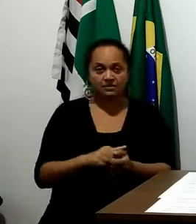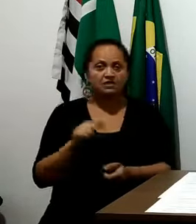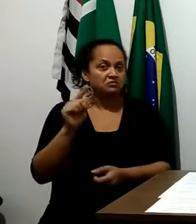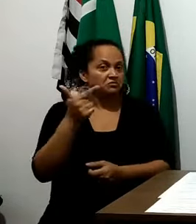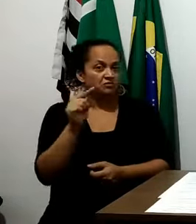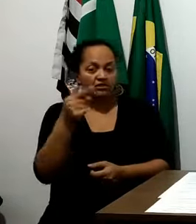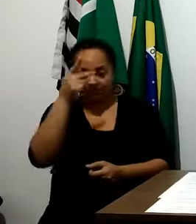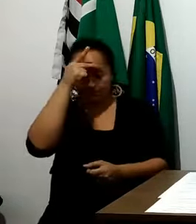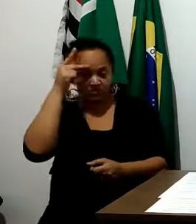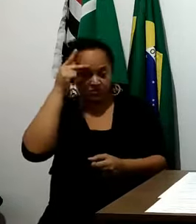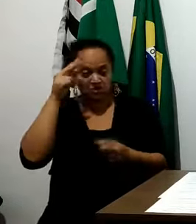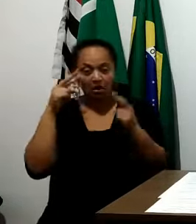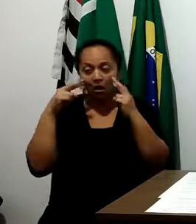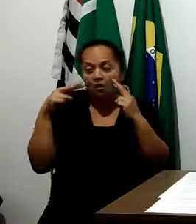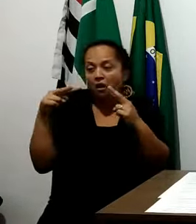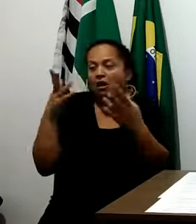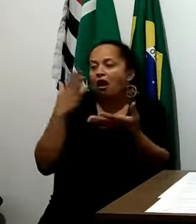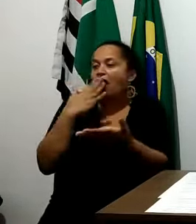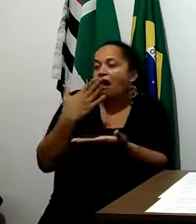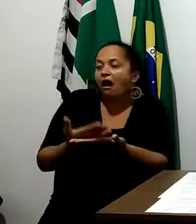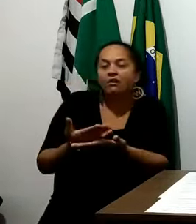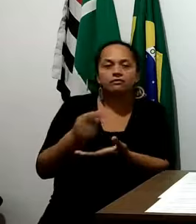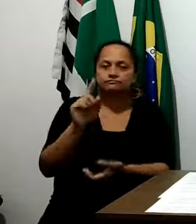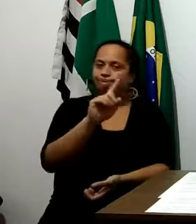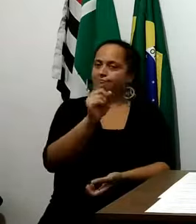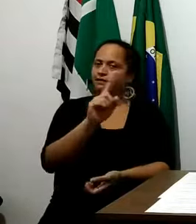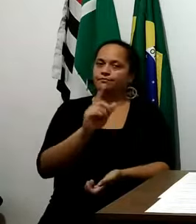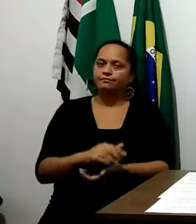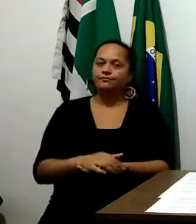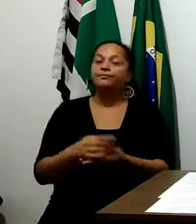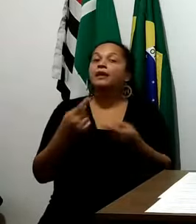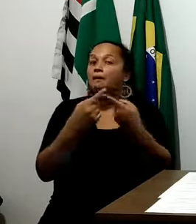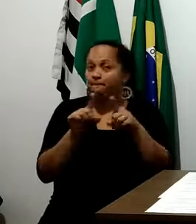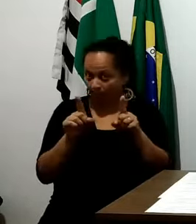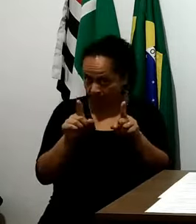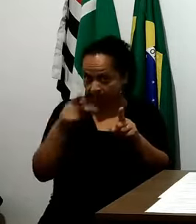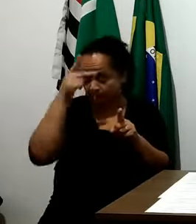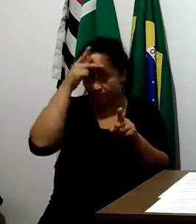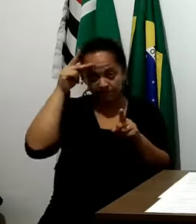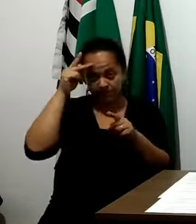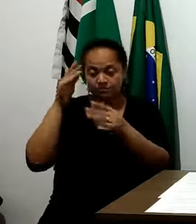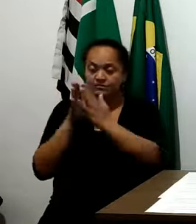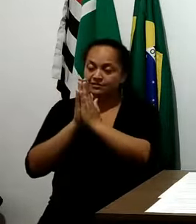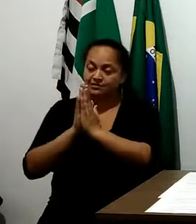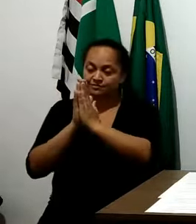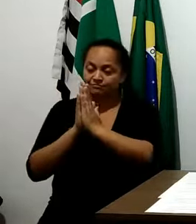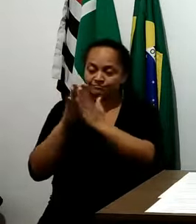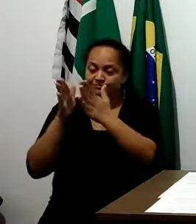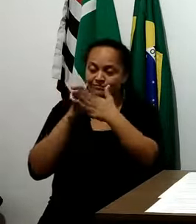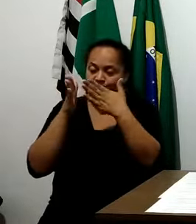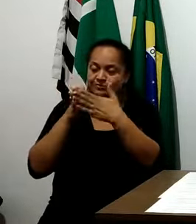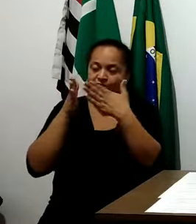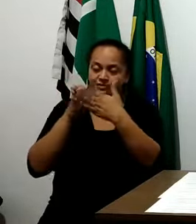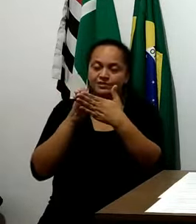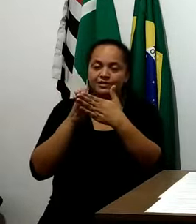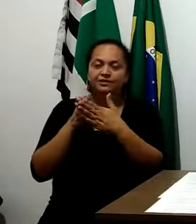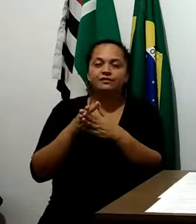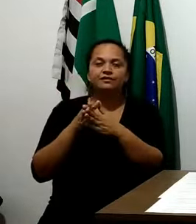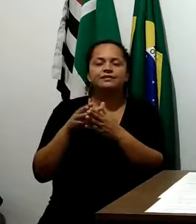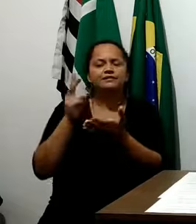evidência. O verdadeiro intercessor, normalmente, com frequência, está lutando contra o seu